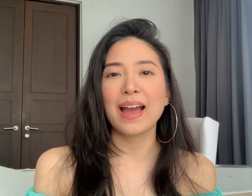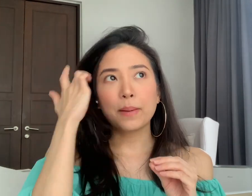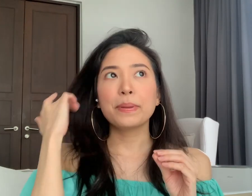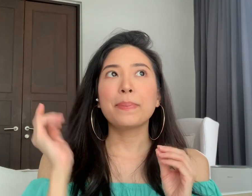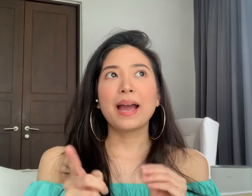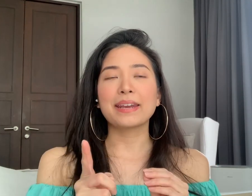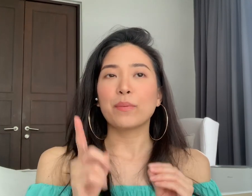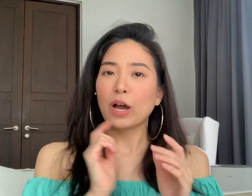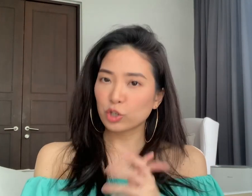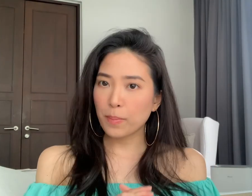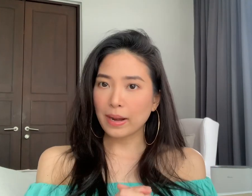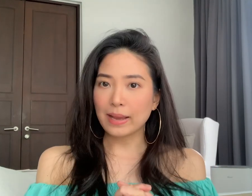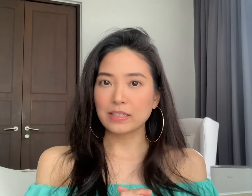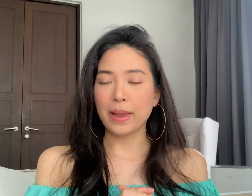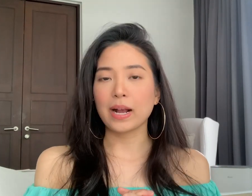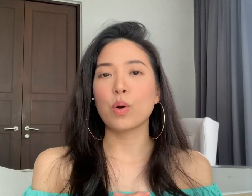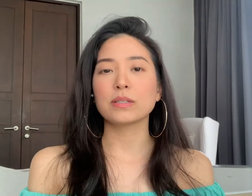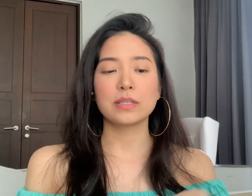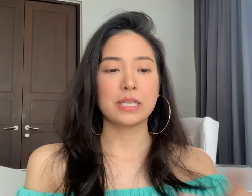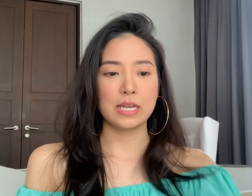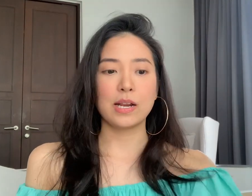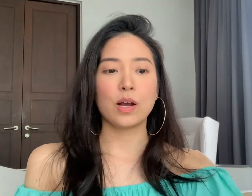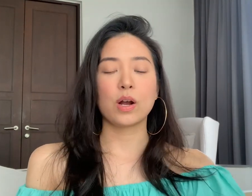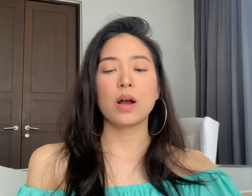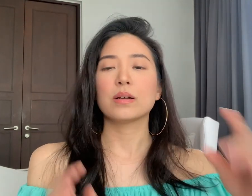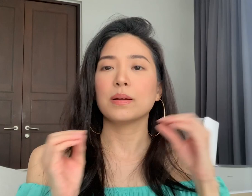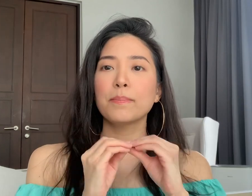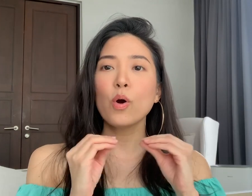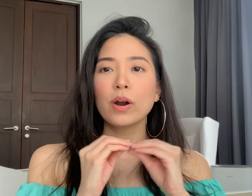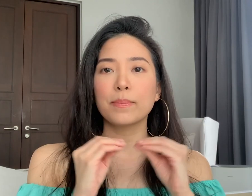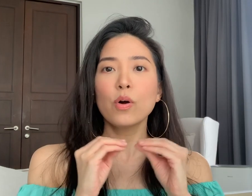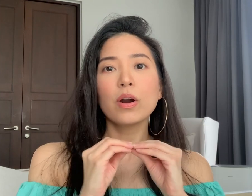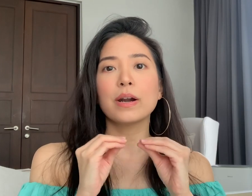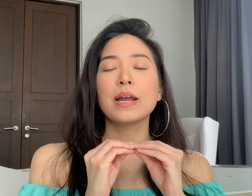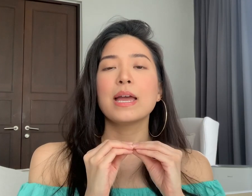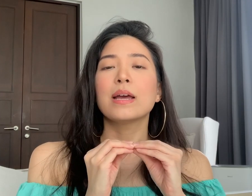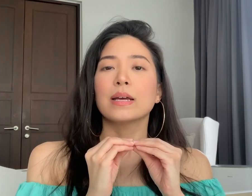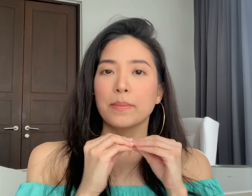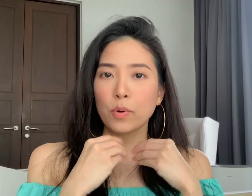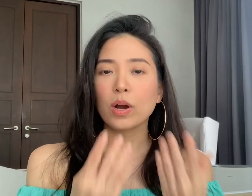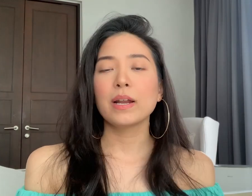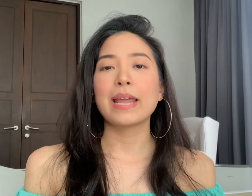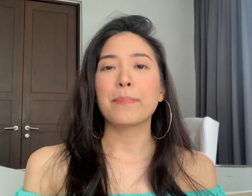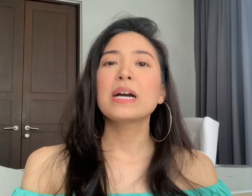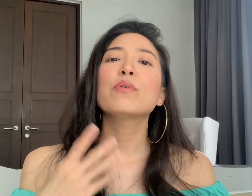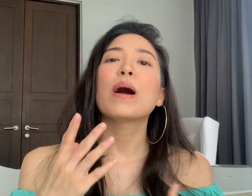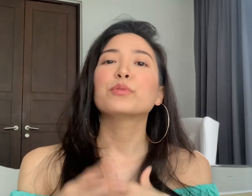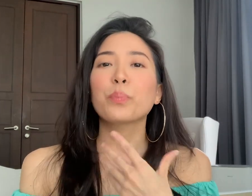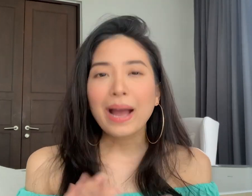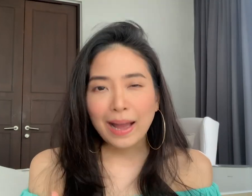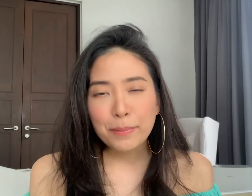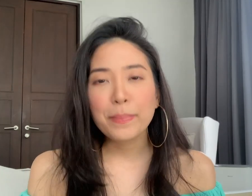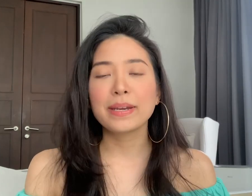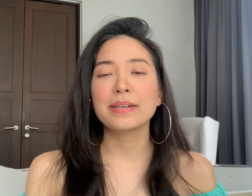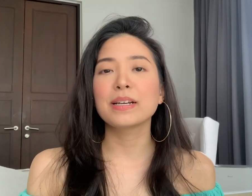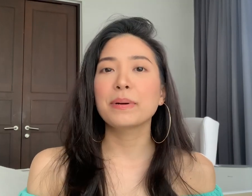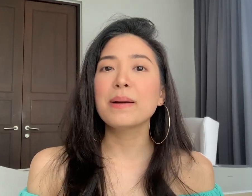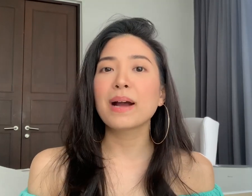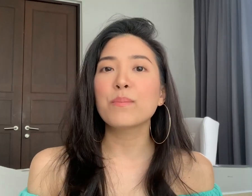ือ book that be moreเพมคามสุภาพเขไปนิดนึง เพิมคำ